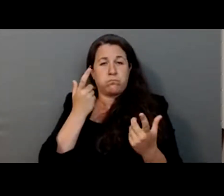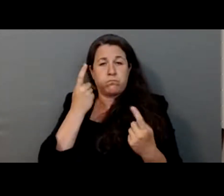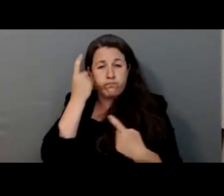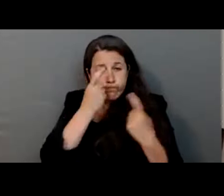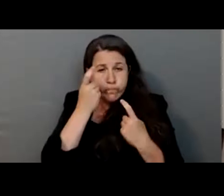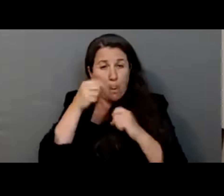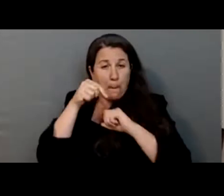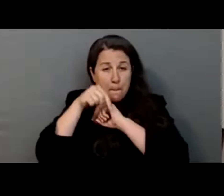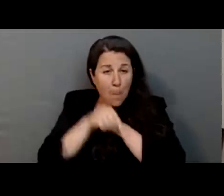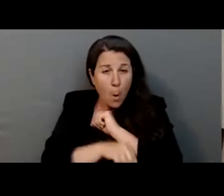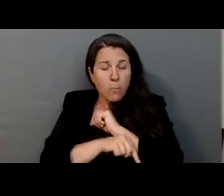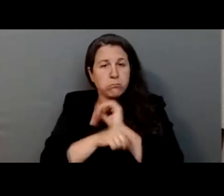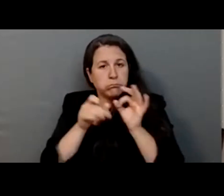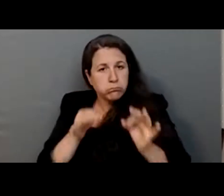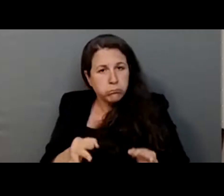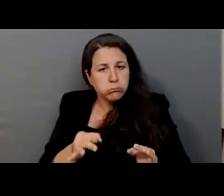personnes vraiment de prendre possession,